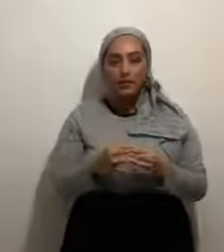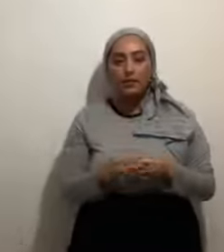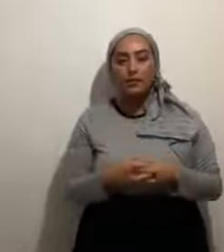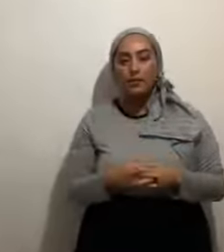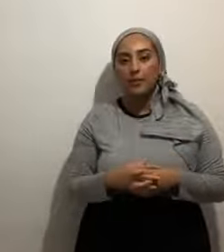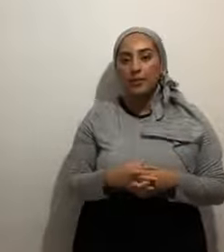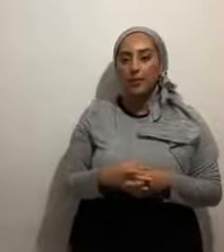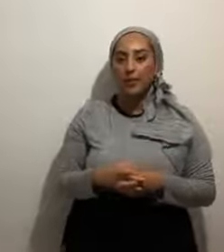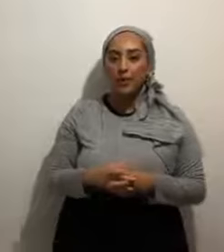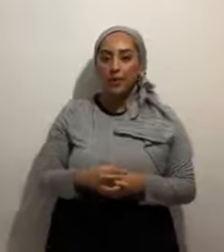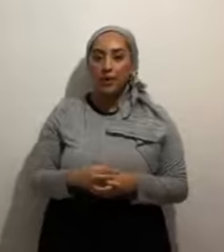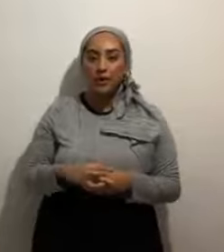¿De acuerdo?